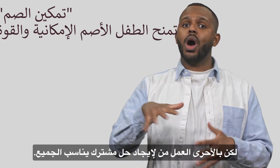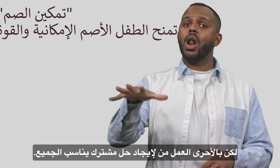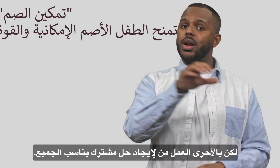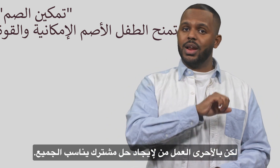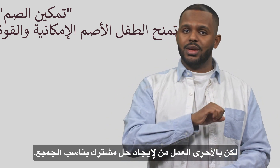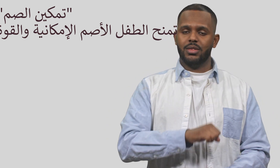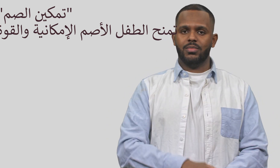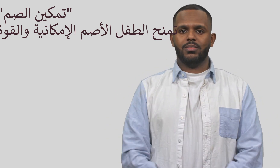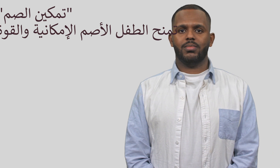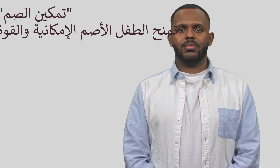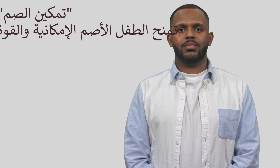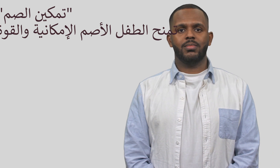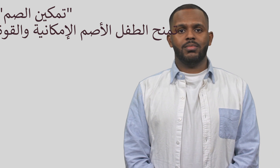الجميع.